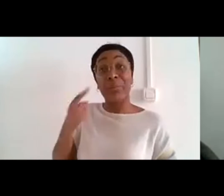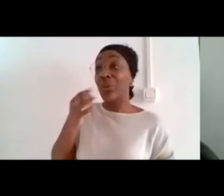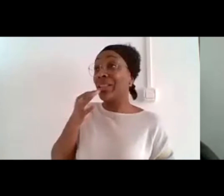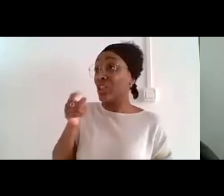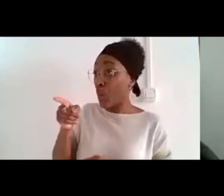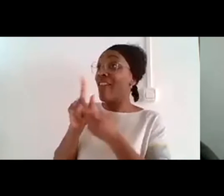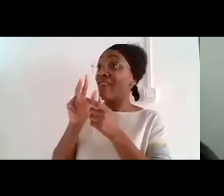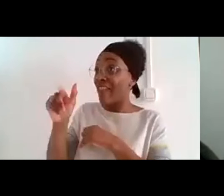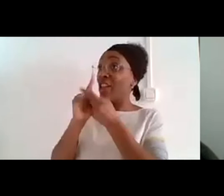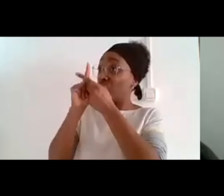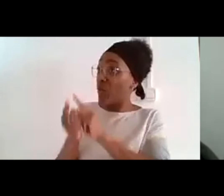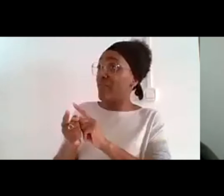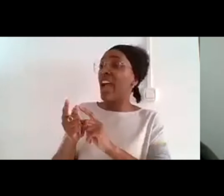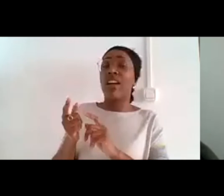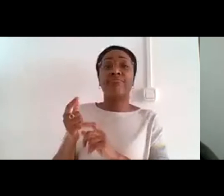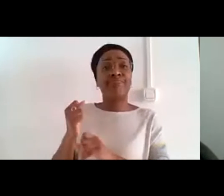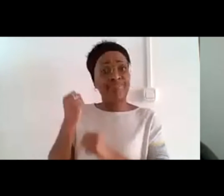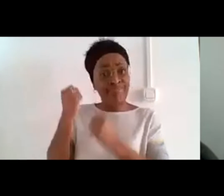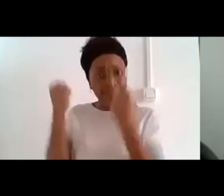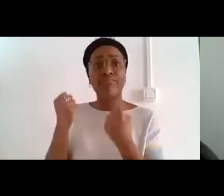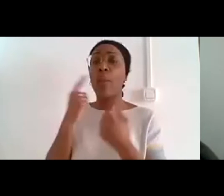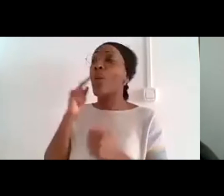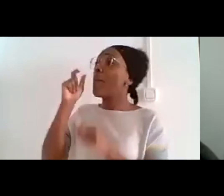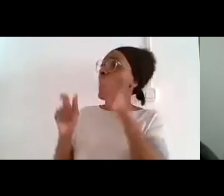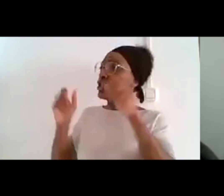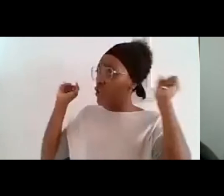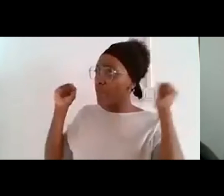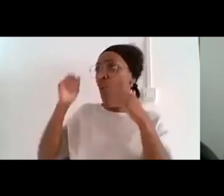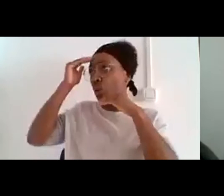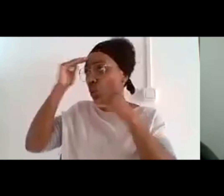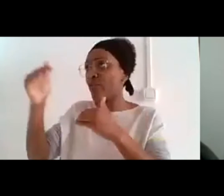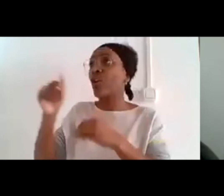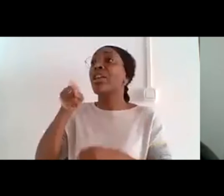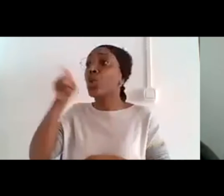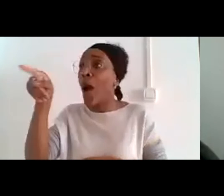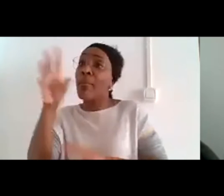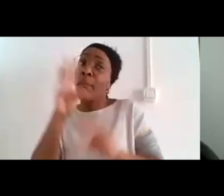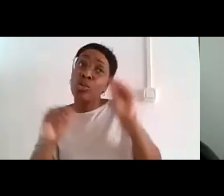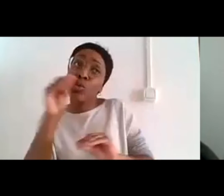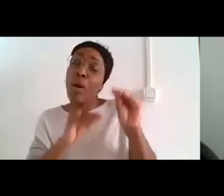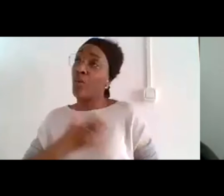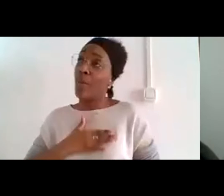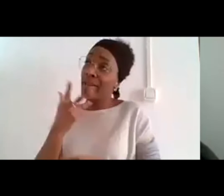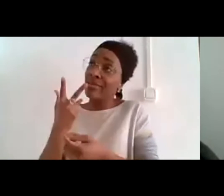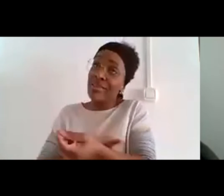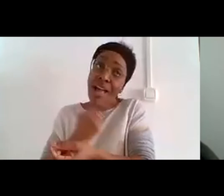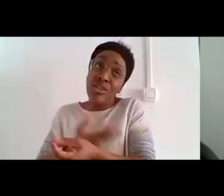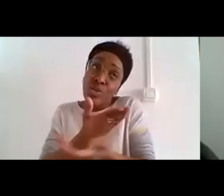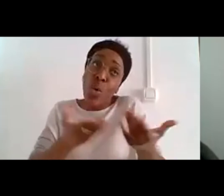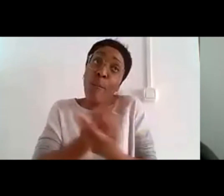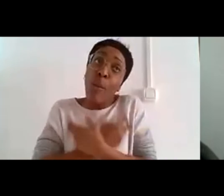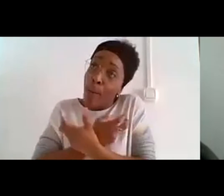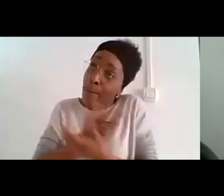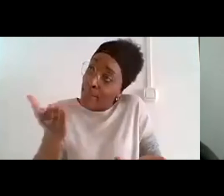l'église sur lesquelles les autres vont pouvoir se reposer. Et tu vas pouvoir prendre soin de mes agneaux, prendre soin de mes enfants. Et c'est ce